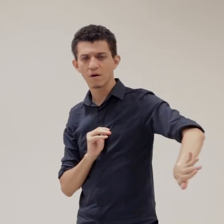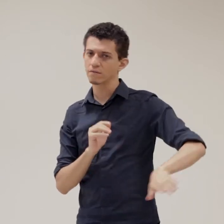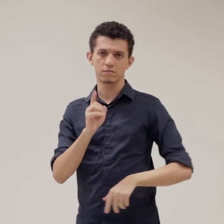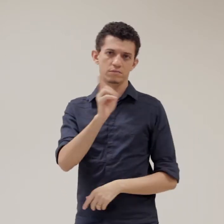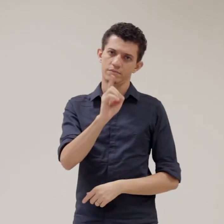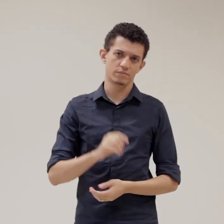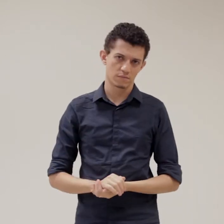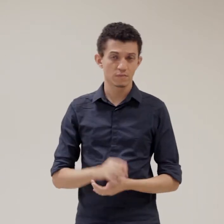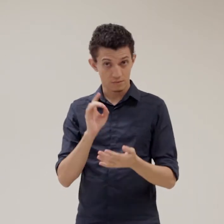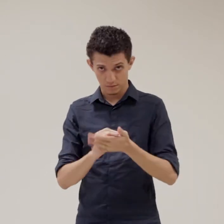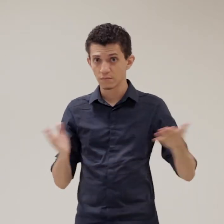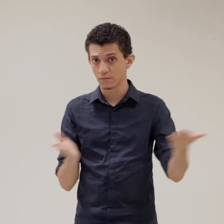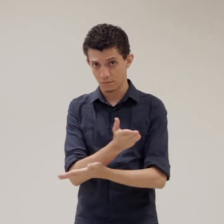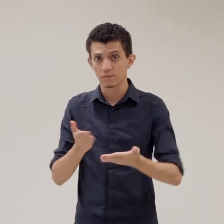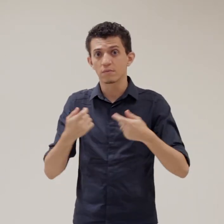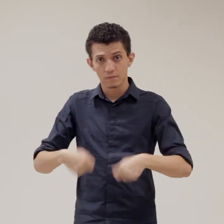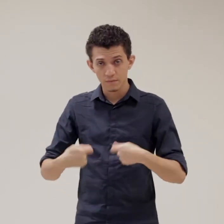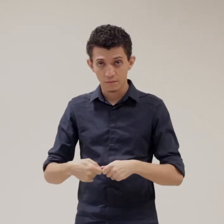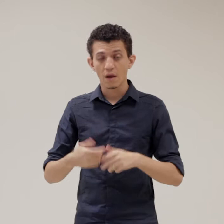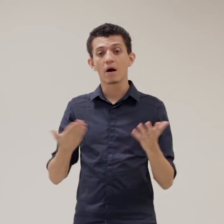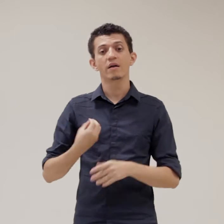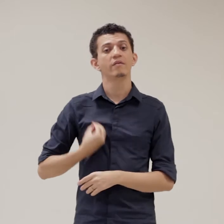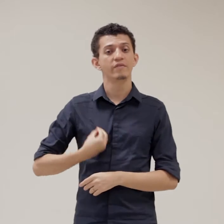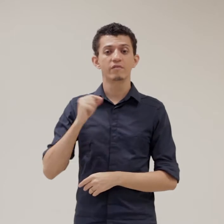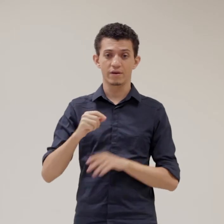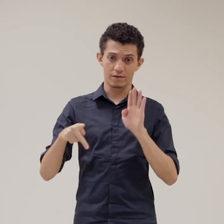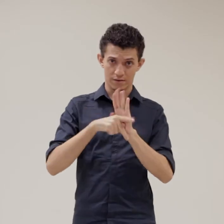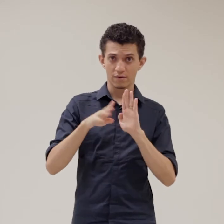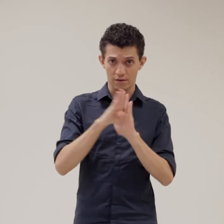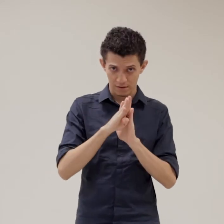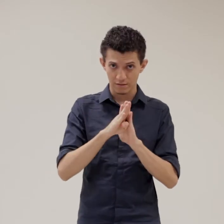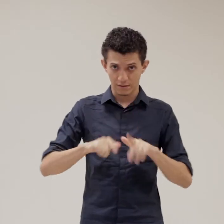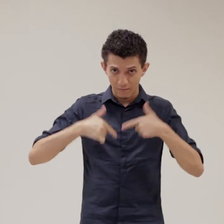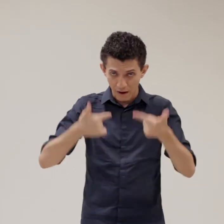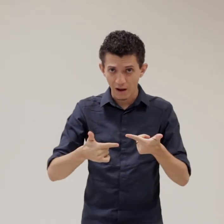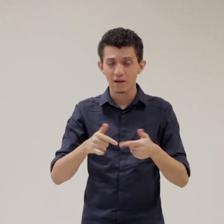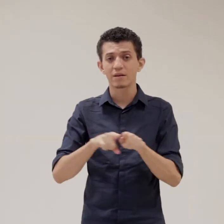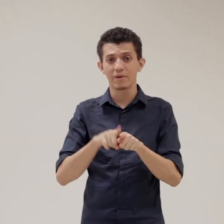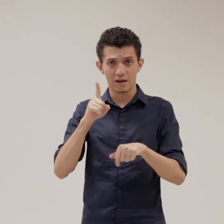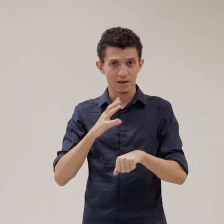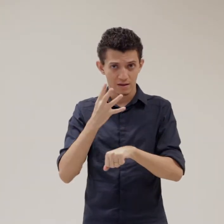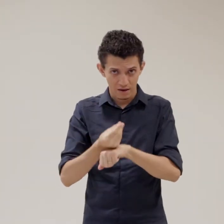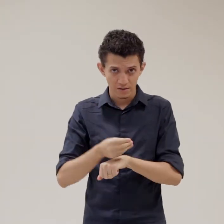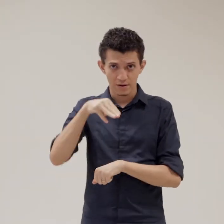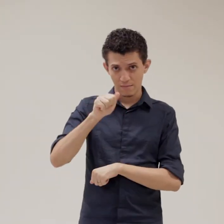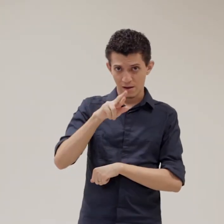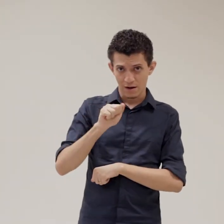congregando na Igreja Maranata de Goiânia, ligada à Igreja Presbiteriana do Brasil, comunidade que tem entre seus membros cerca de 40